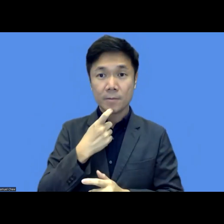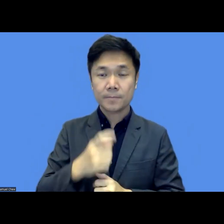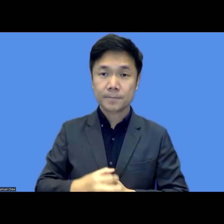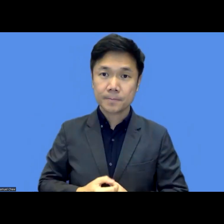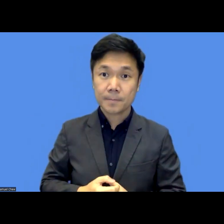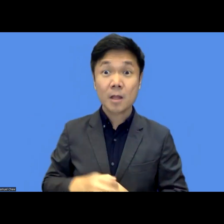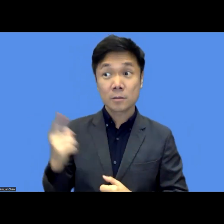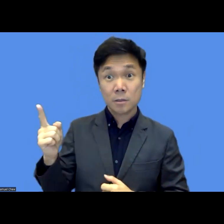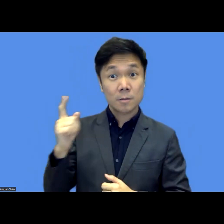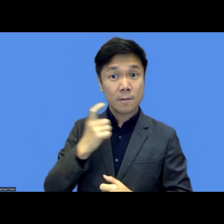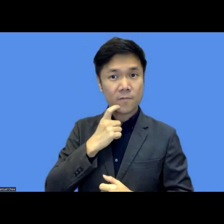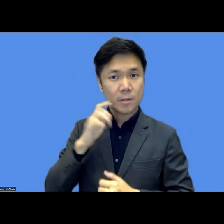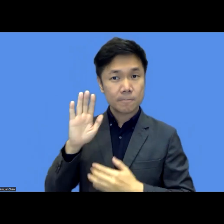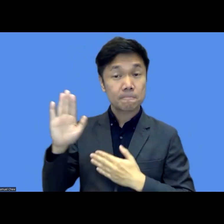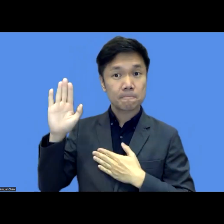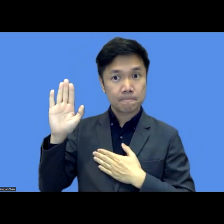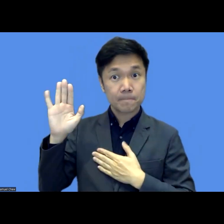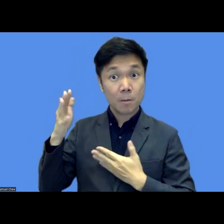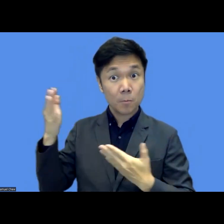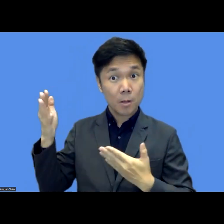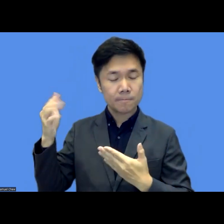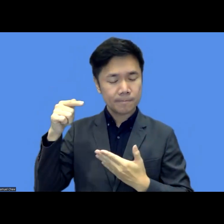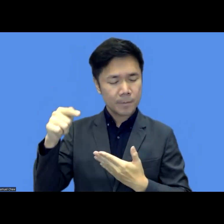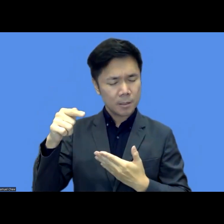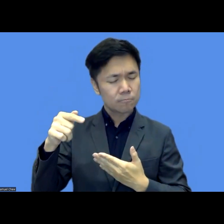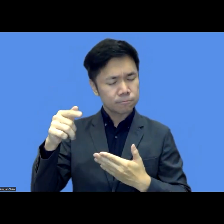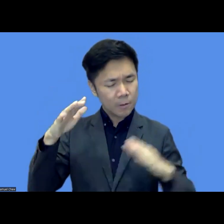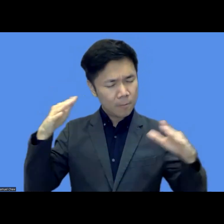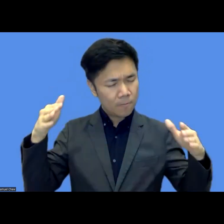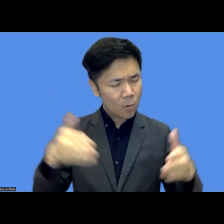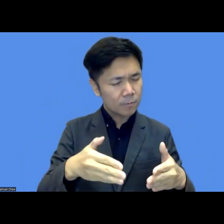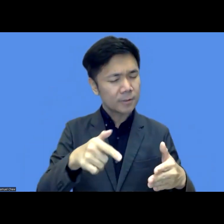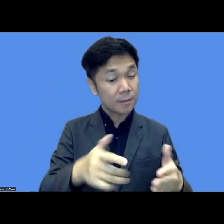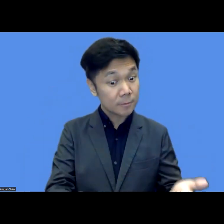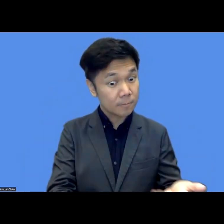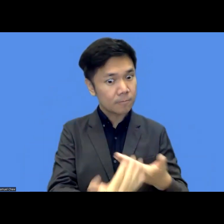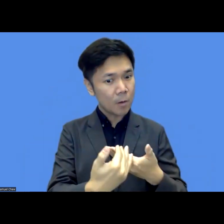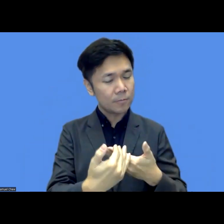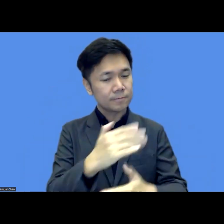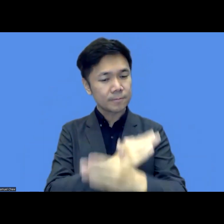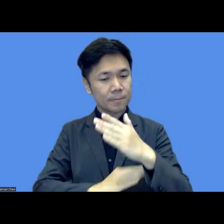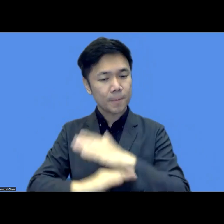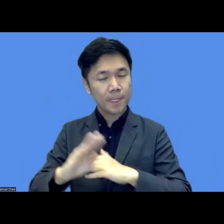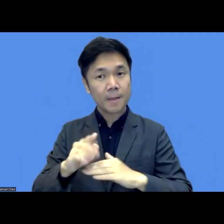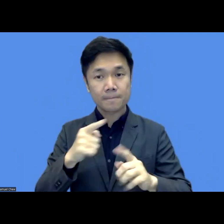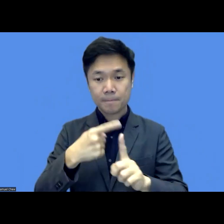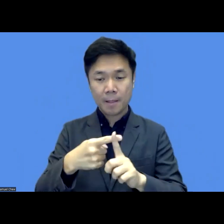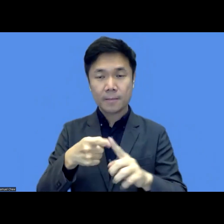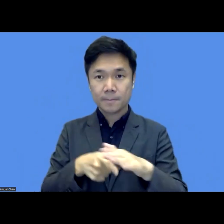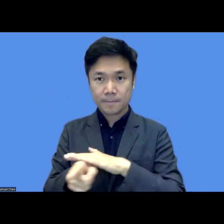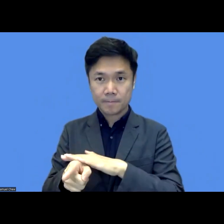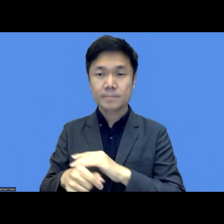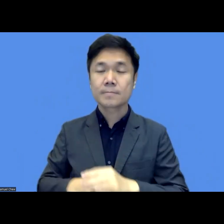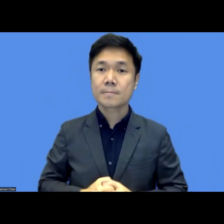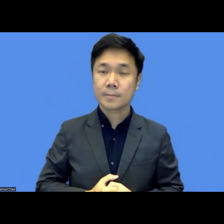de nuestros compromisos es la promesa de inclusividad.